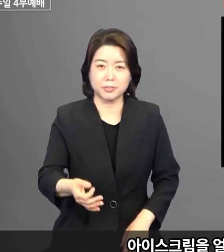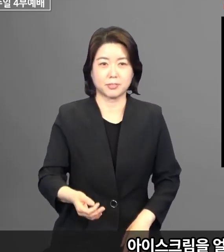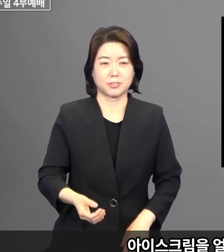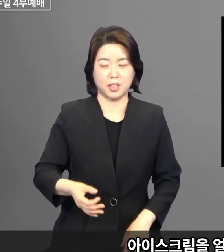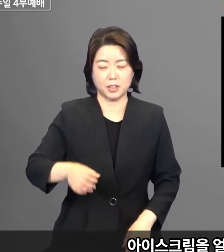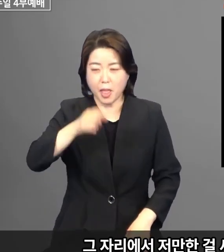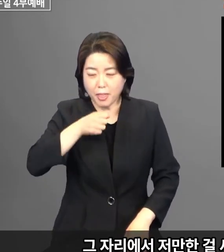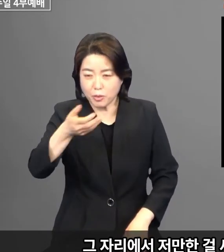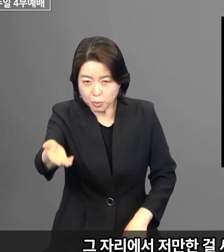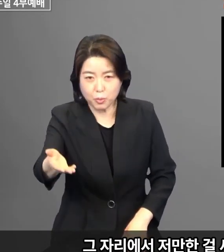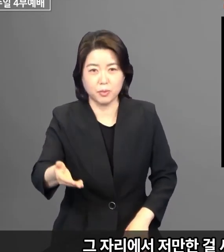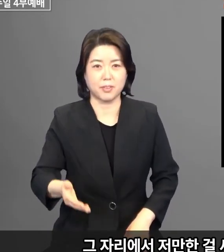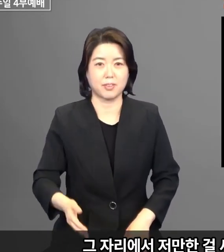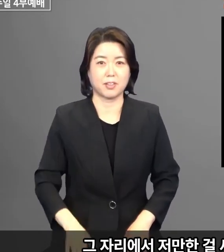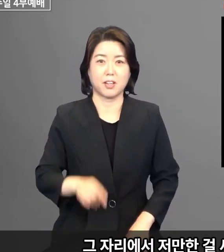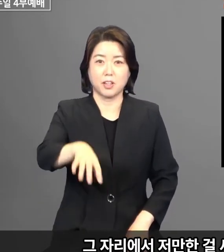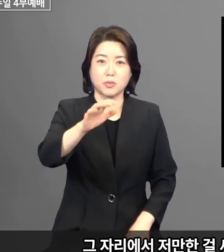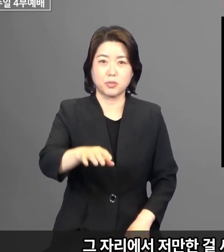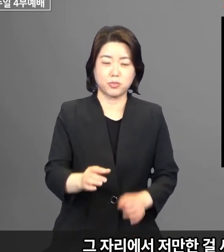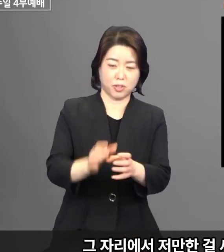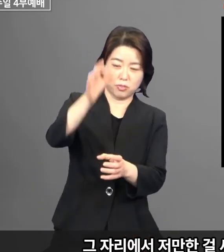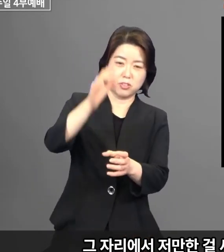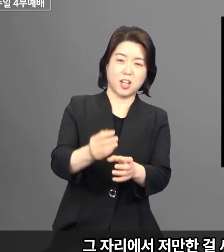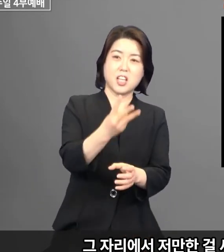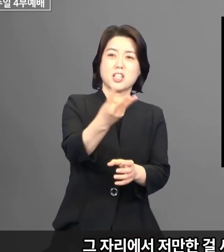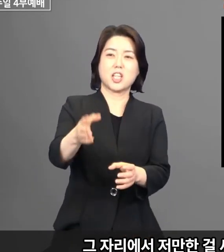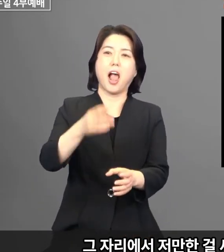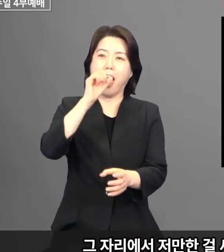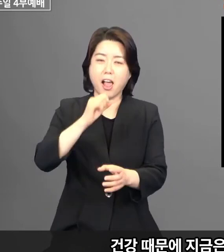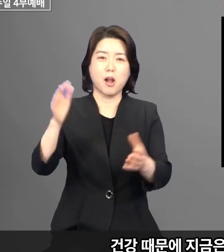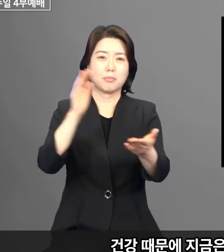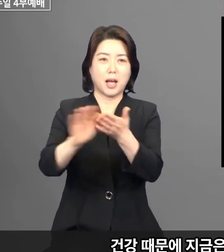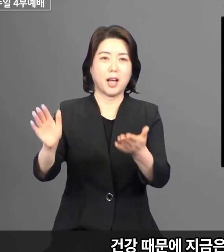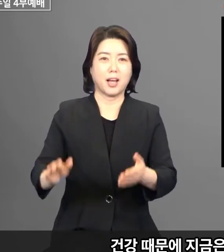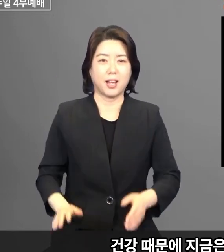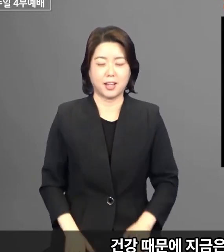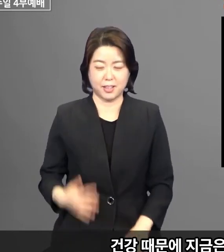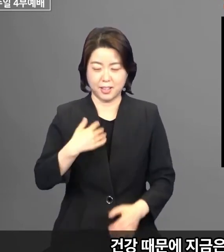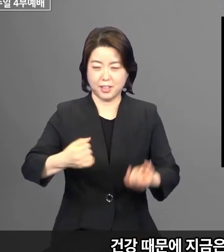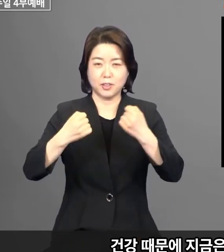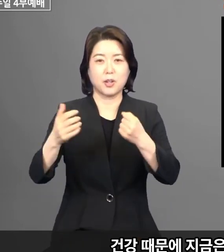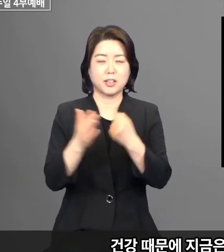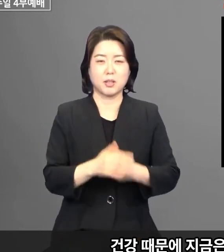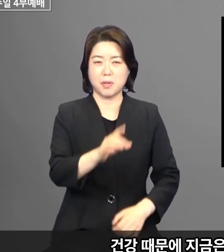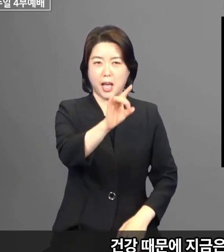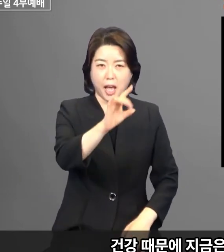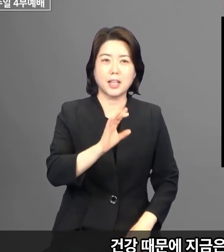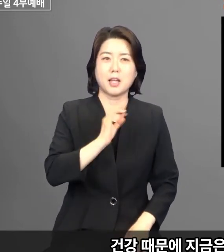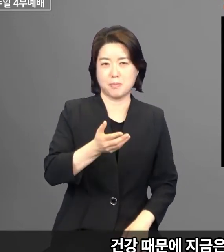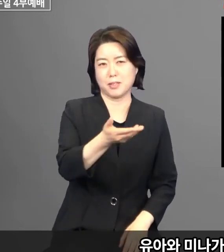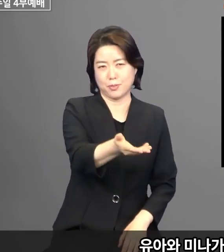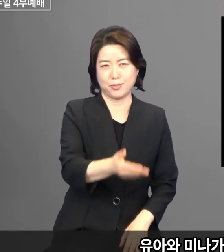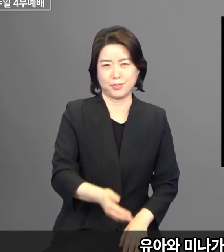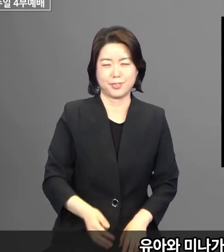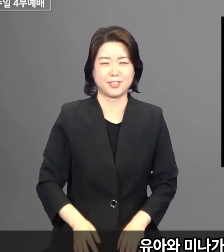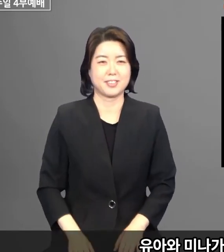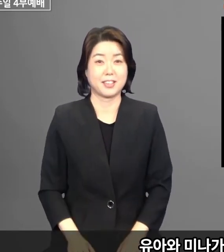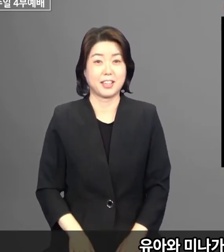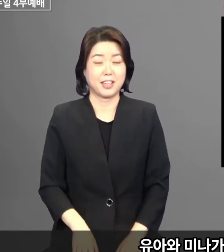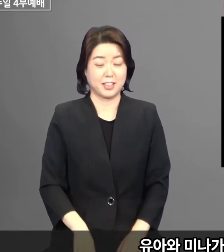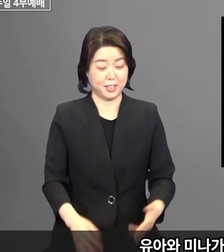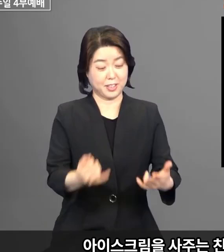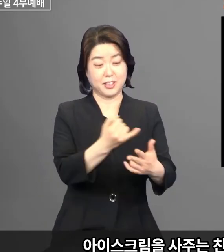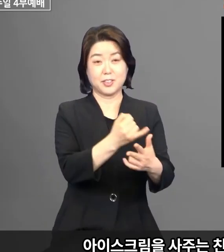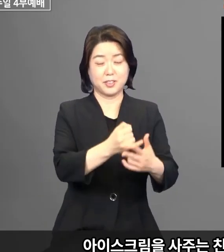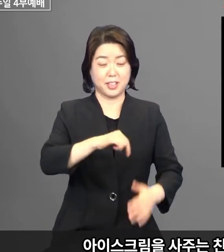좋아하는지 그 자리에서 저만한 걸 3개를 먹습니다. 3개를. 건강 때문에 지금은 하나씩만 사주지만 유아와 미나가